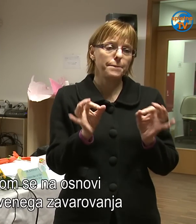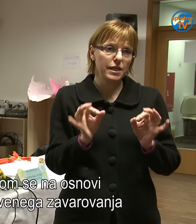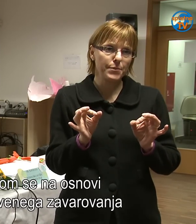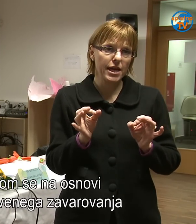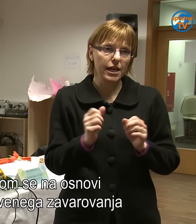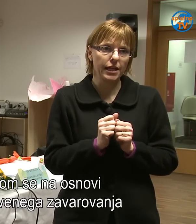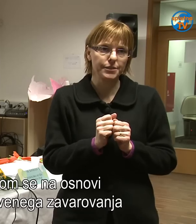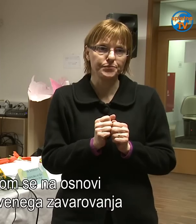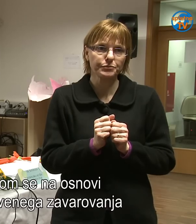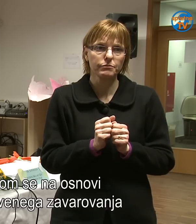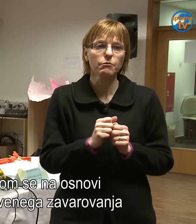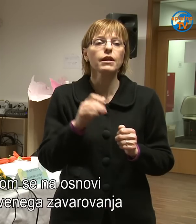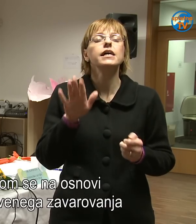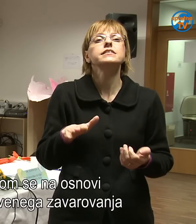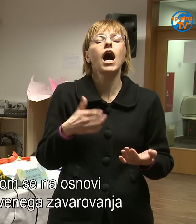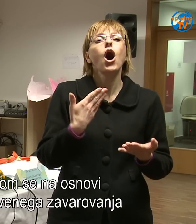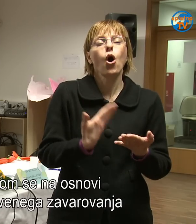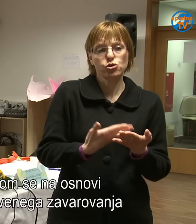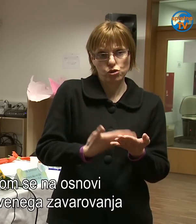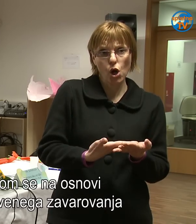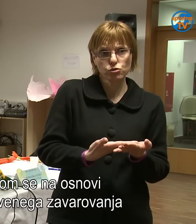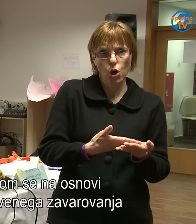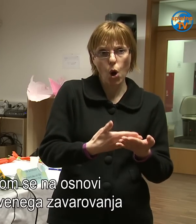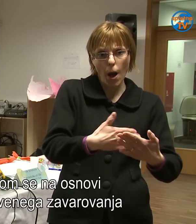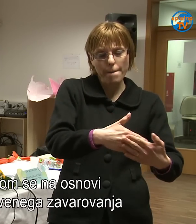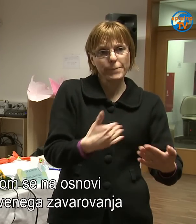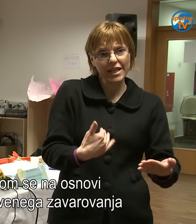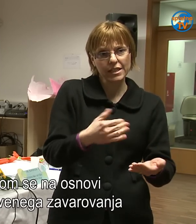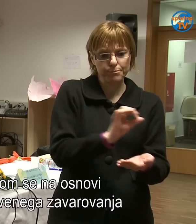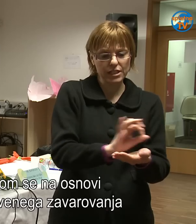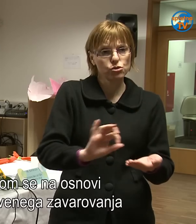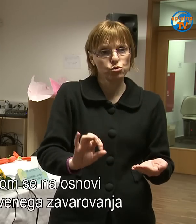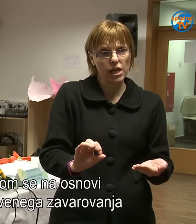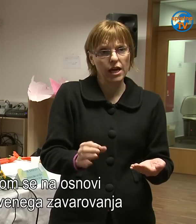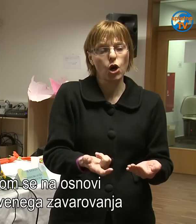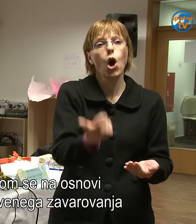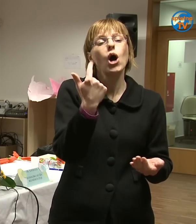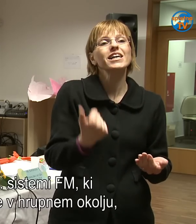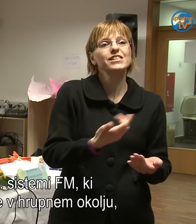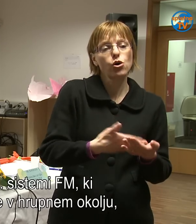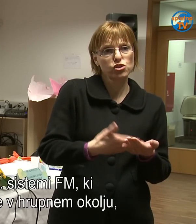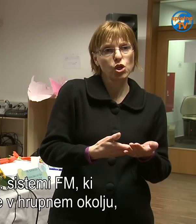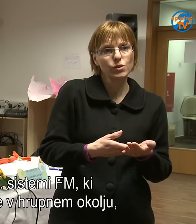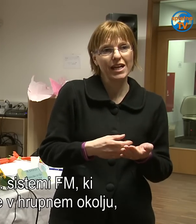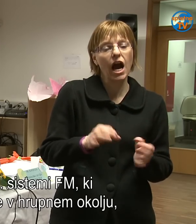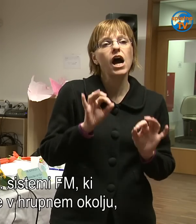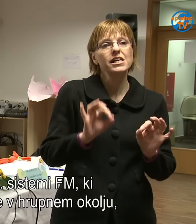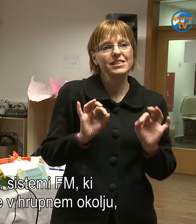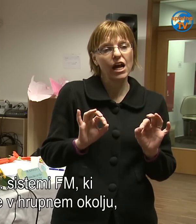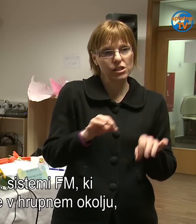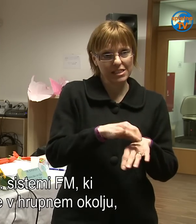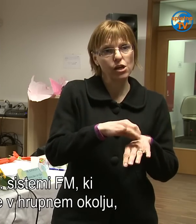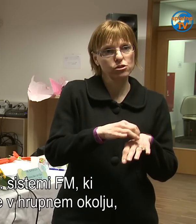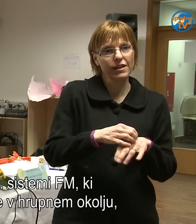se tudi na osnovno predpisujejo iz naslova osnovnega zdravstvenega zavarovanja tako